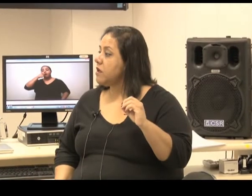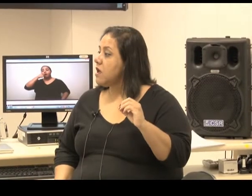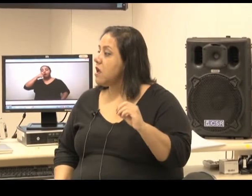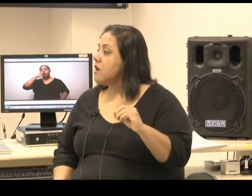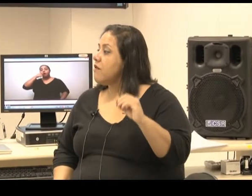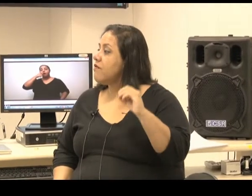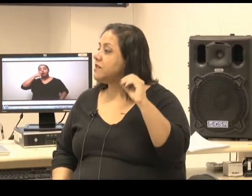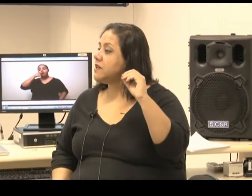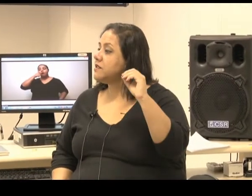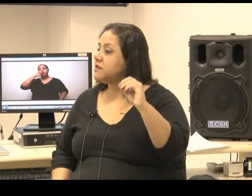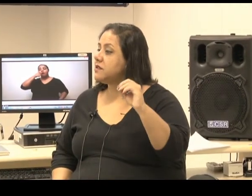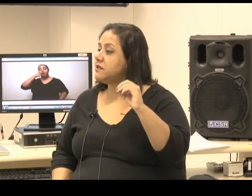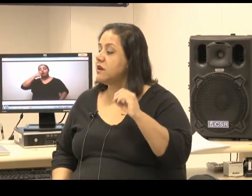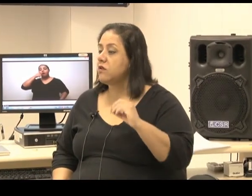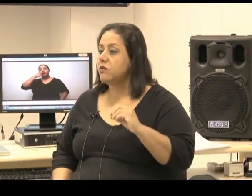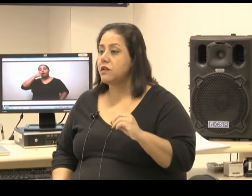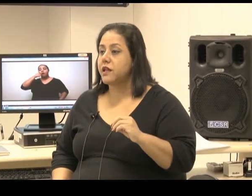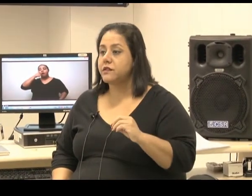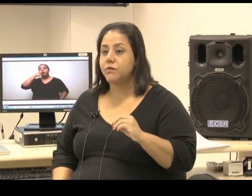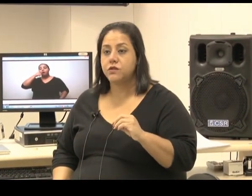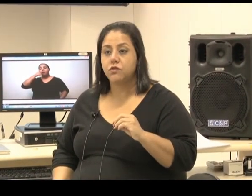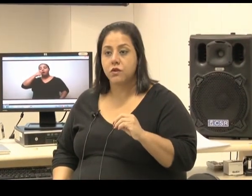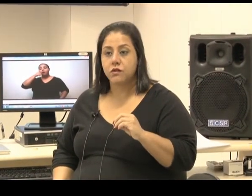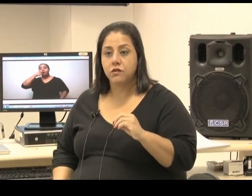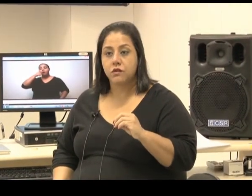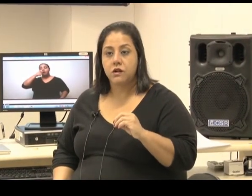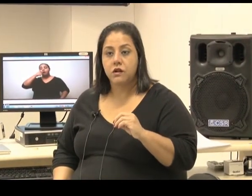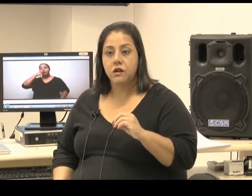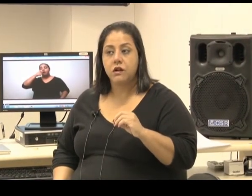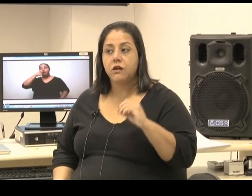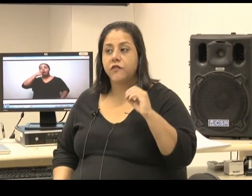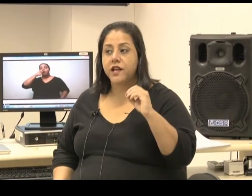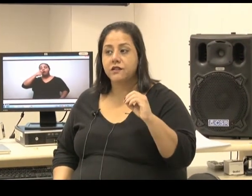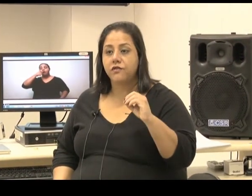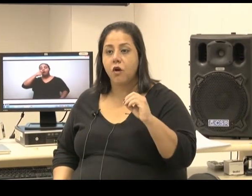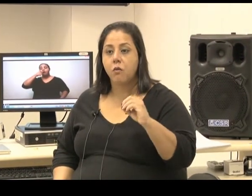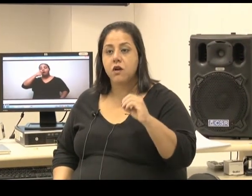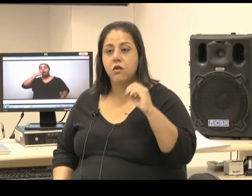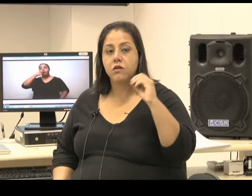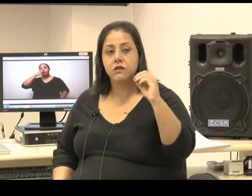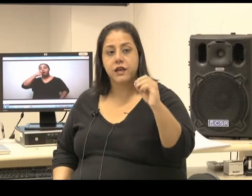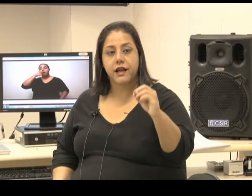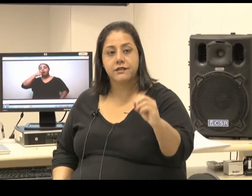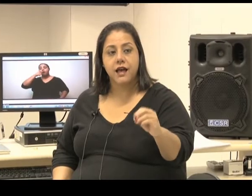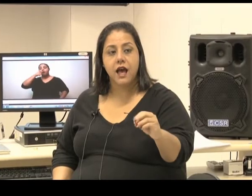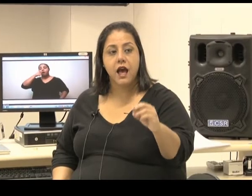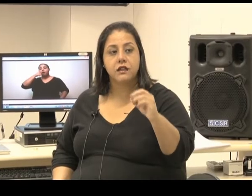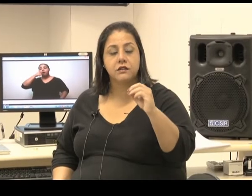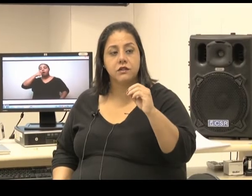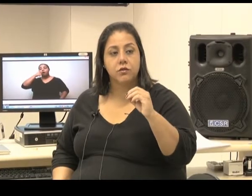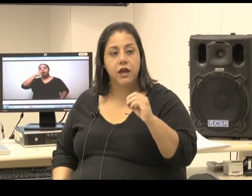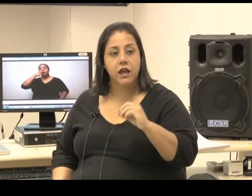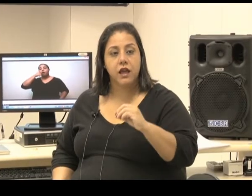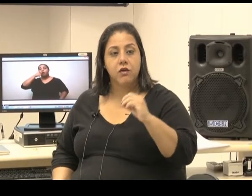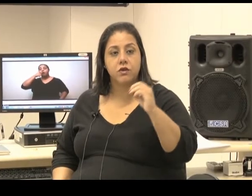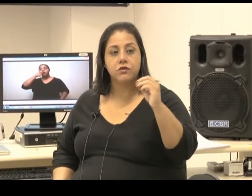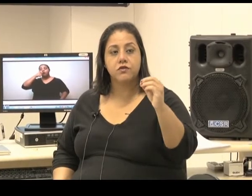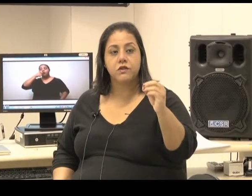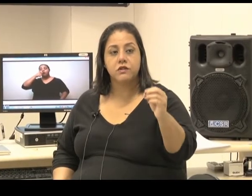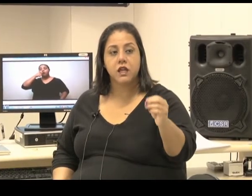e vão fazer a descrição dessa pessoa. Dessa forma. Se é casada, se não é, quantos filhos